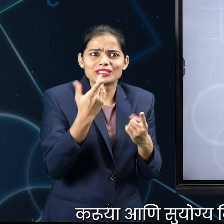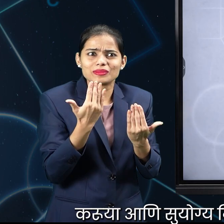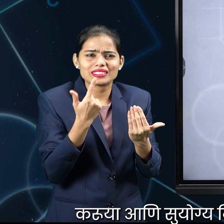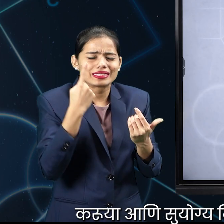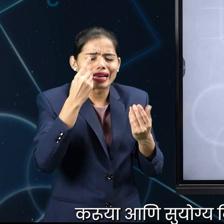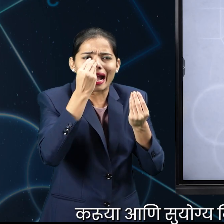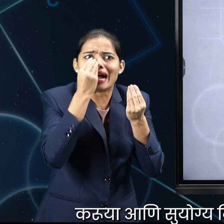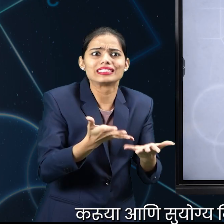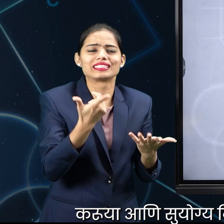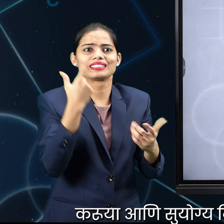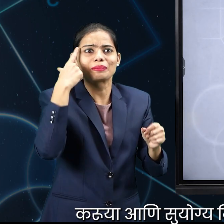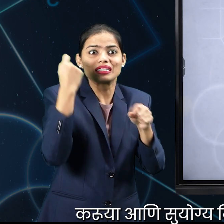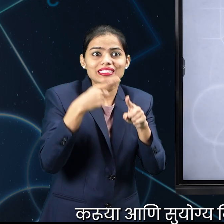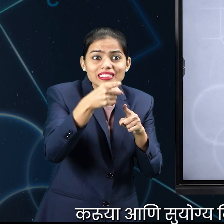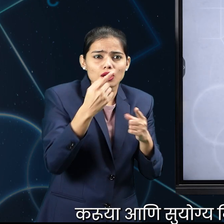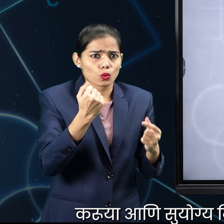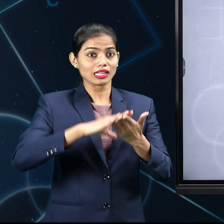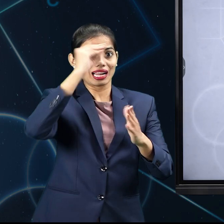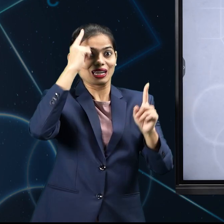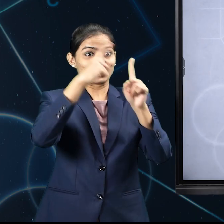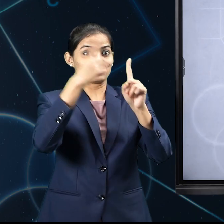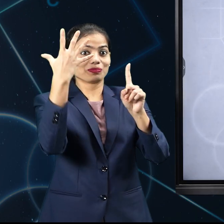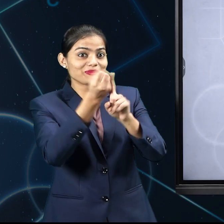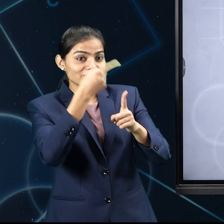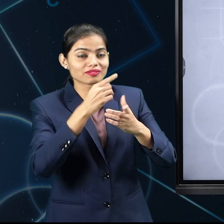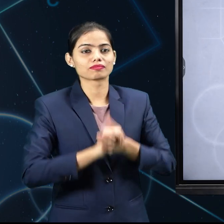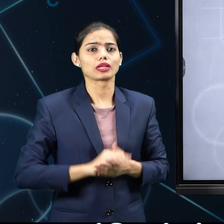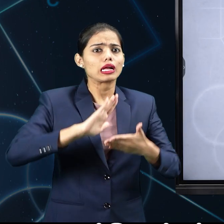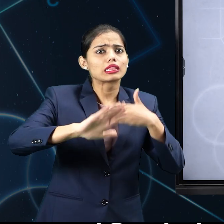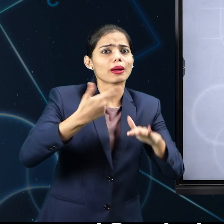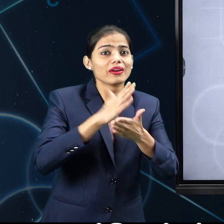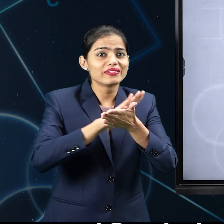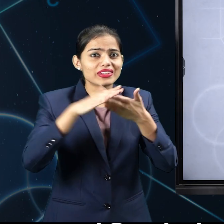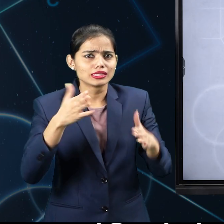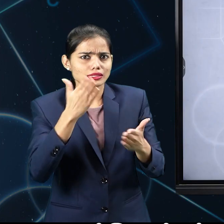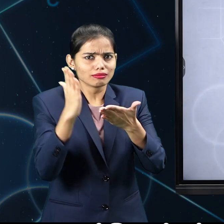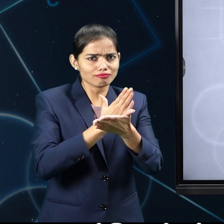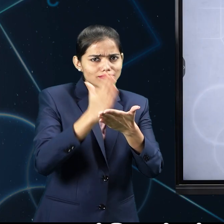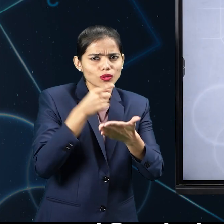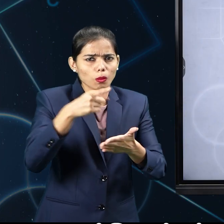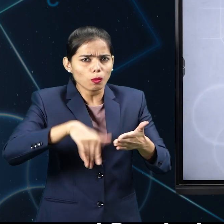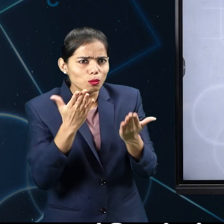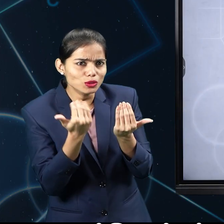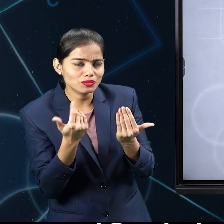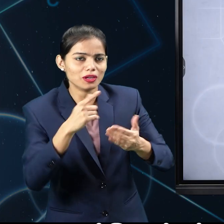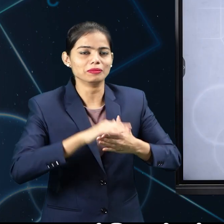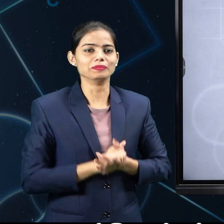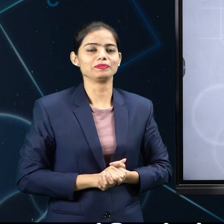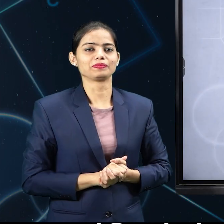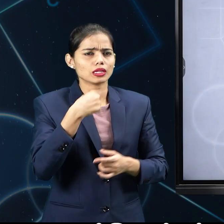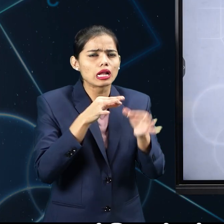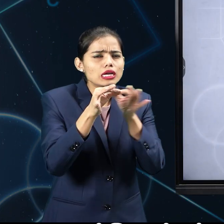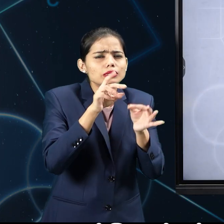कौशल्ये आत्मसात करूया. शिकण्याची उद्दिष्टे. ही शिकवणी पूर्ण झाल्यानंतर तुम्ही